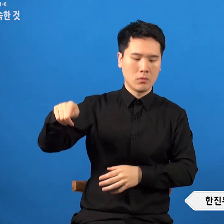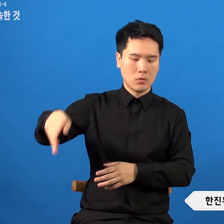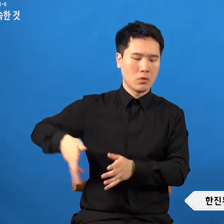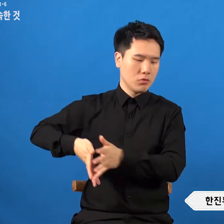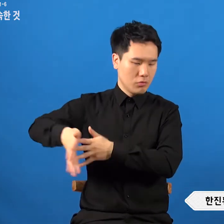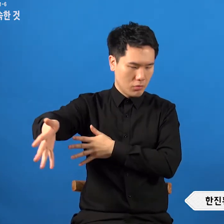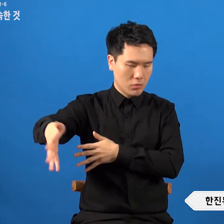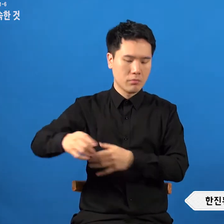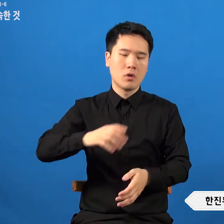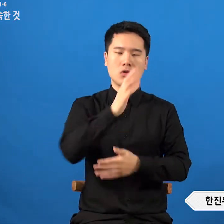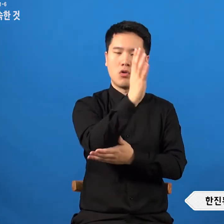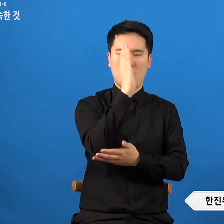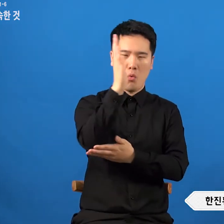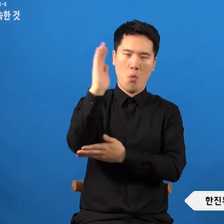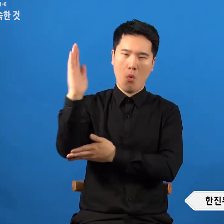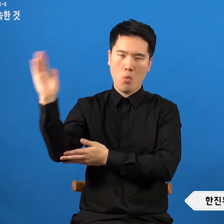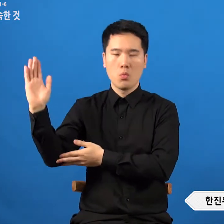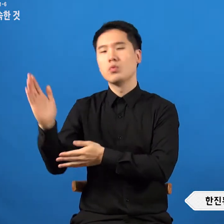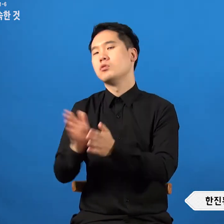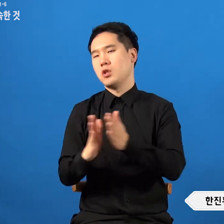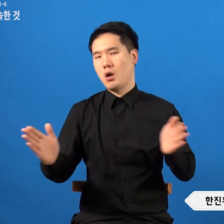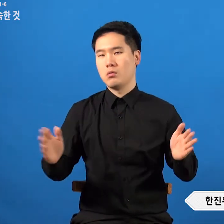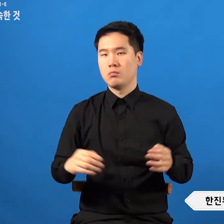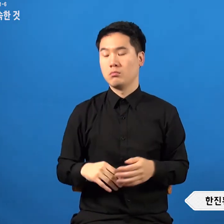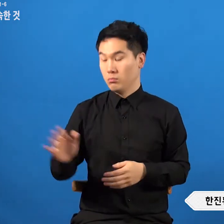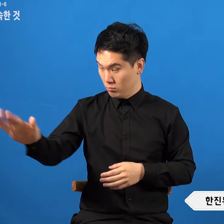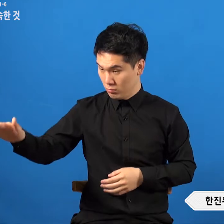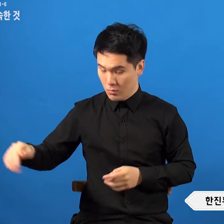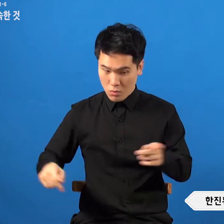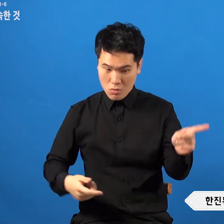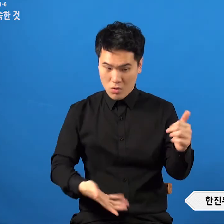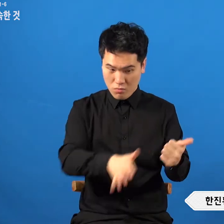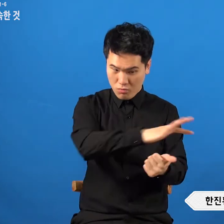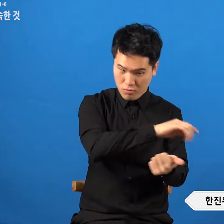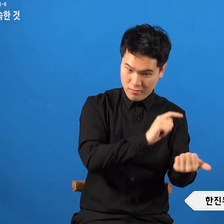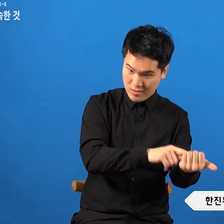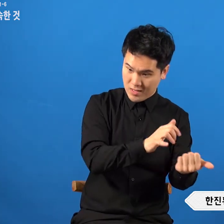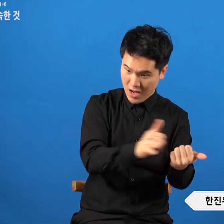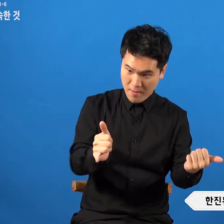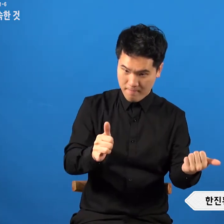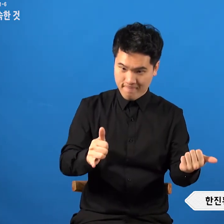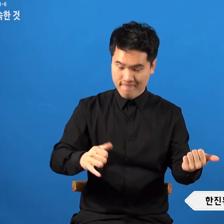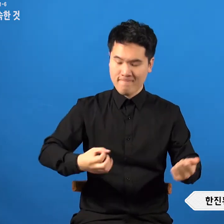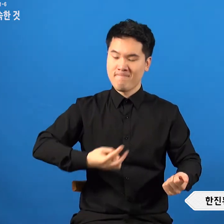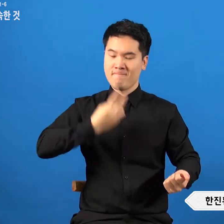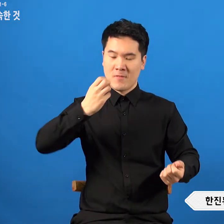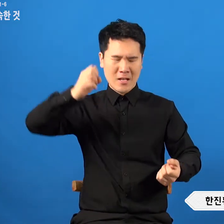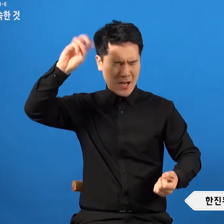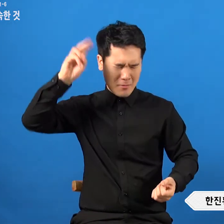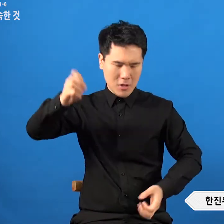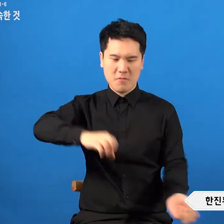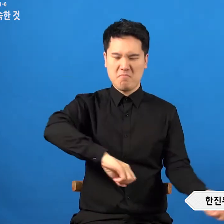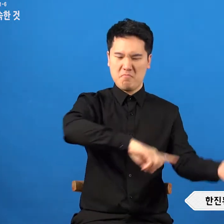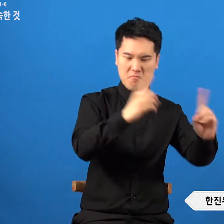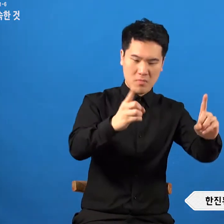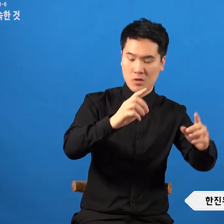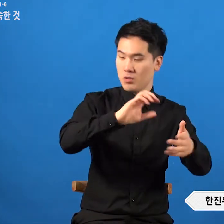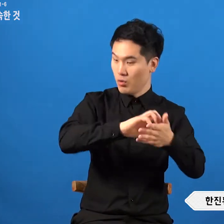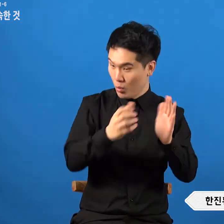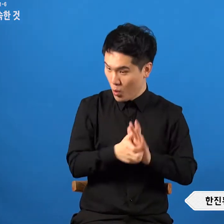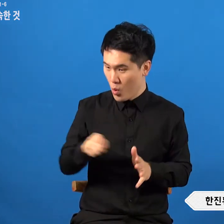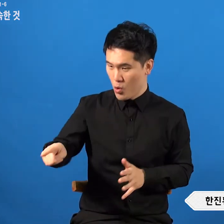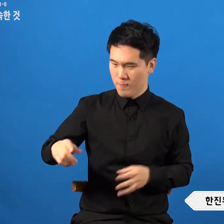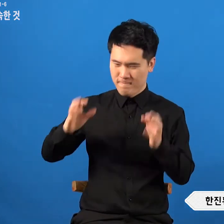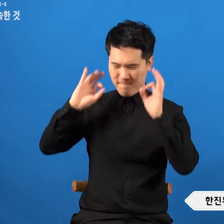무덤을 바라보면서 여기 누워있는 사람들이 살아서 벌떡 일어날 만큼 열정을 담은 그런 메시지를